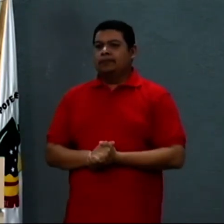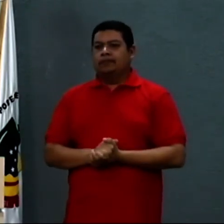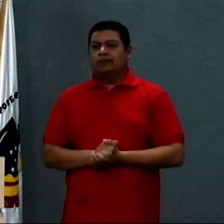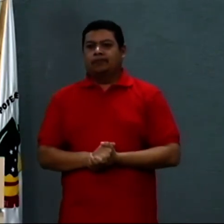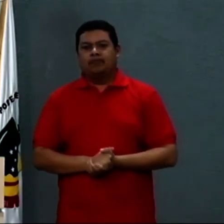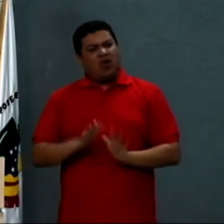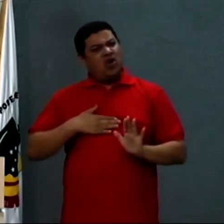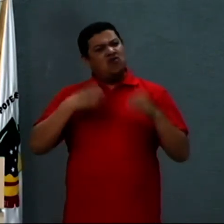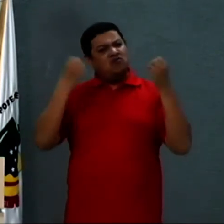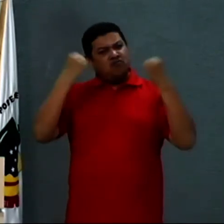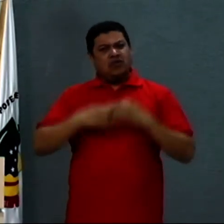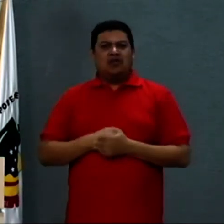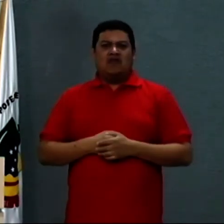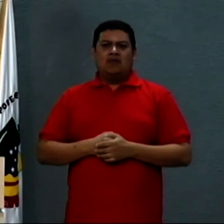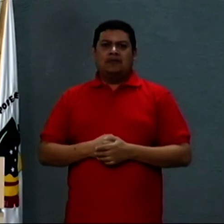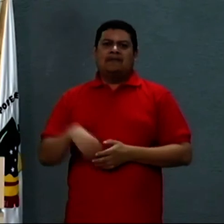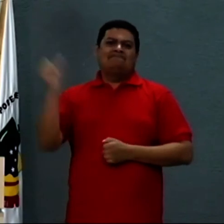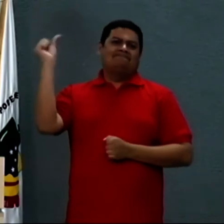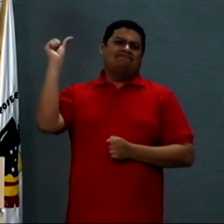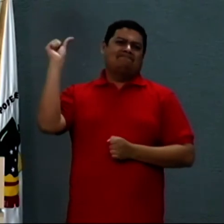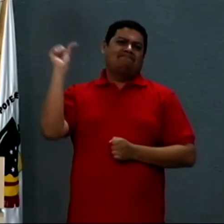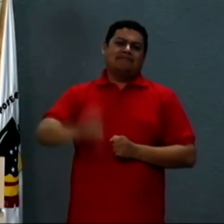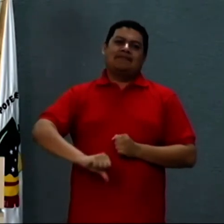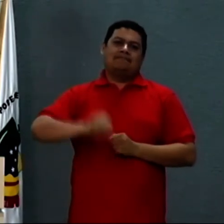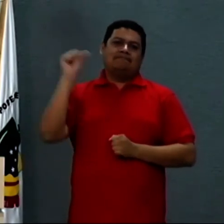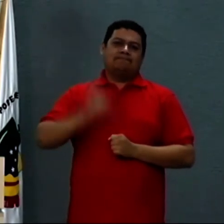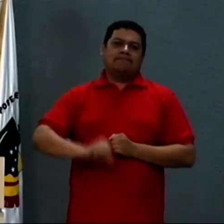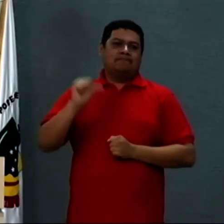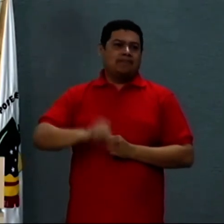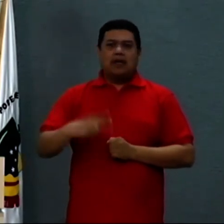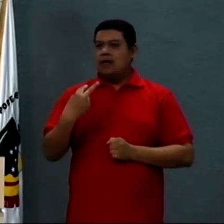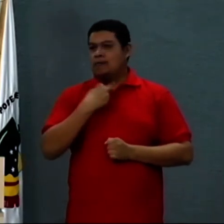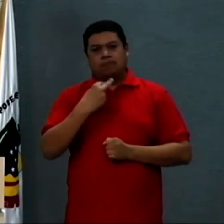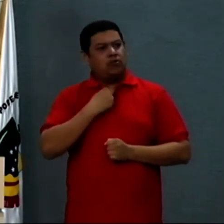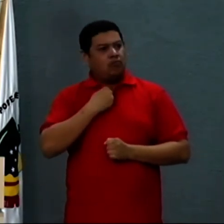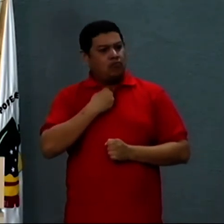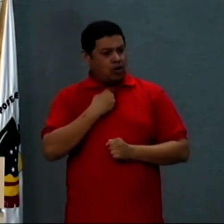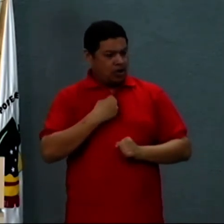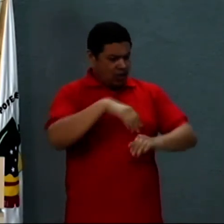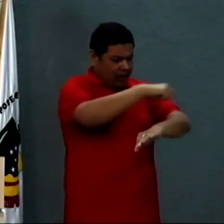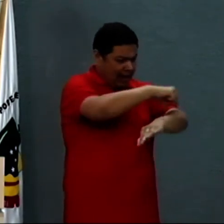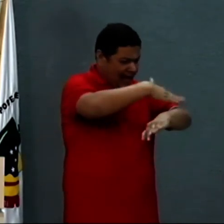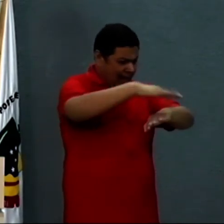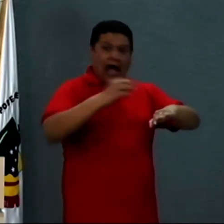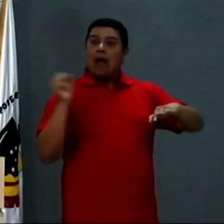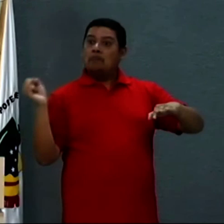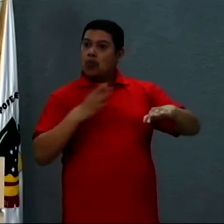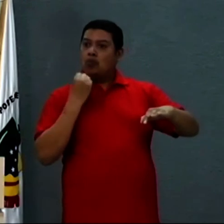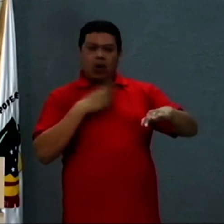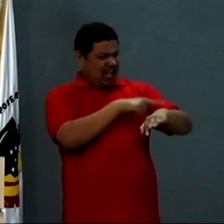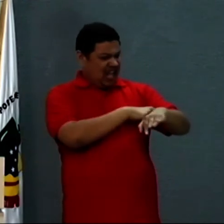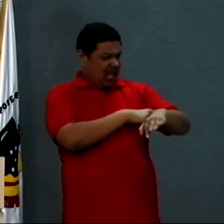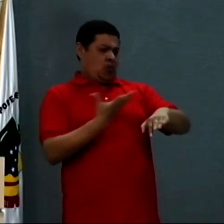usaria um termo assim, uma porcaria mesmo, porque não tem cabimento uma calçada nova daquela, toda esfarelando. Aí eu